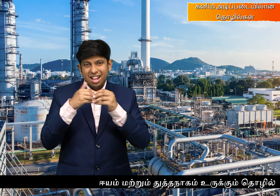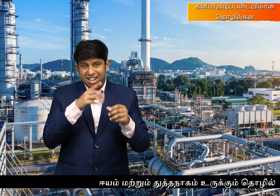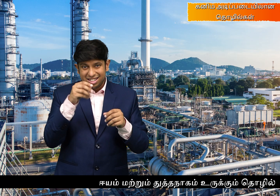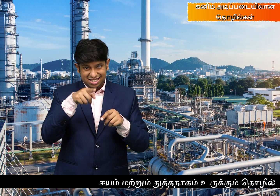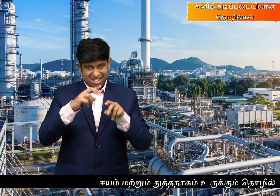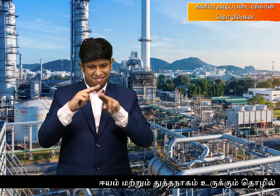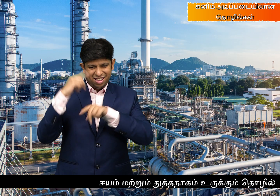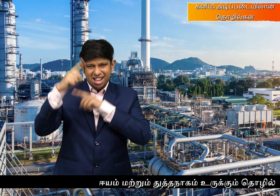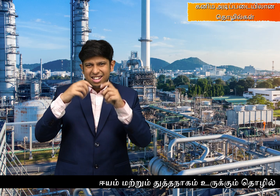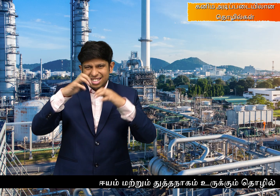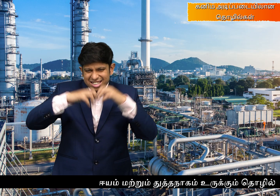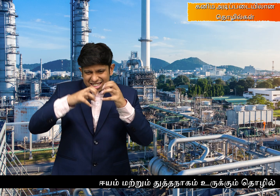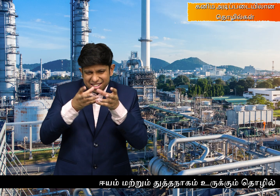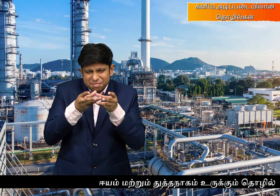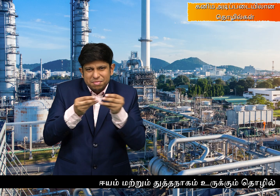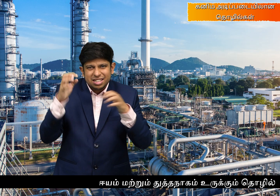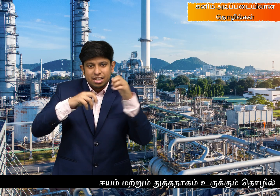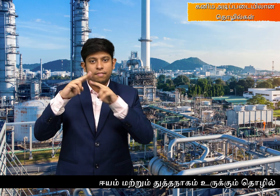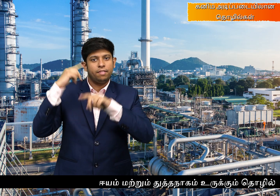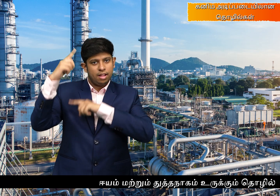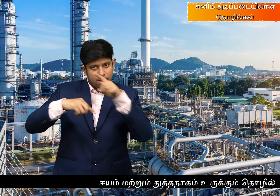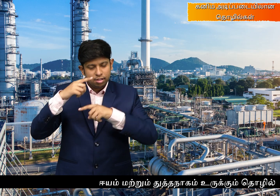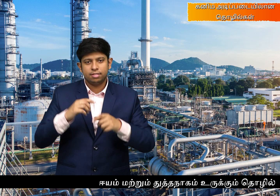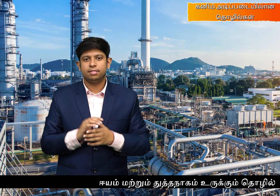ஈயம் மற்றும் துத்தநாகம் உருக்கும் தொழில்,